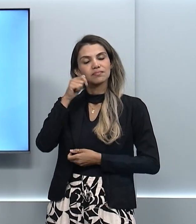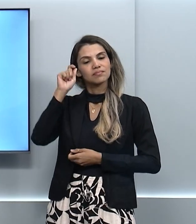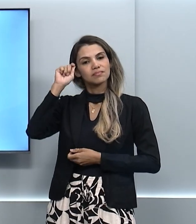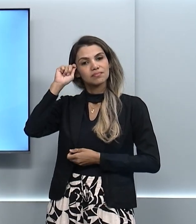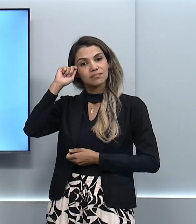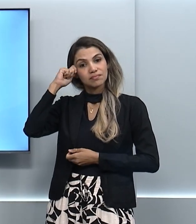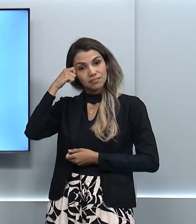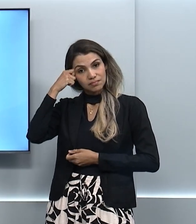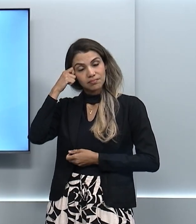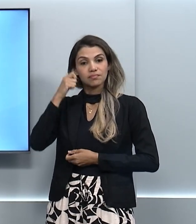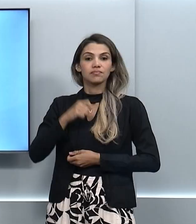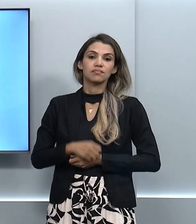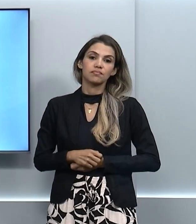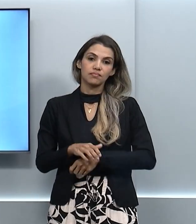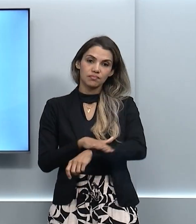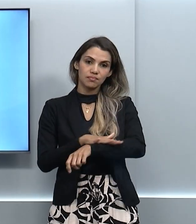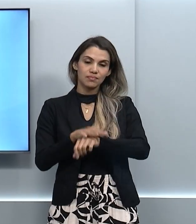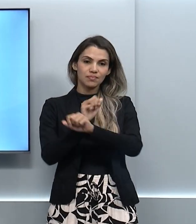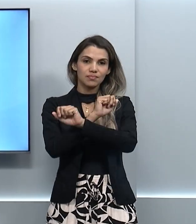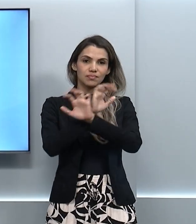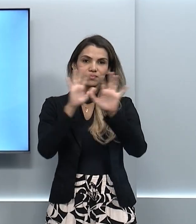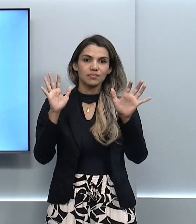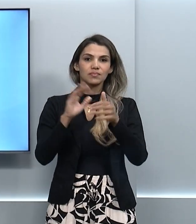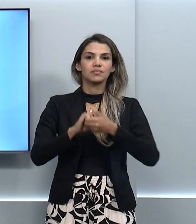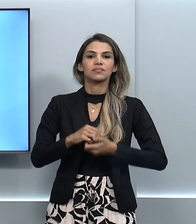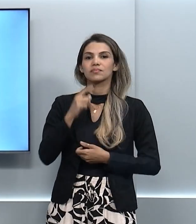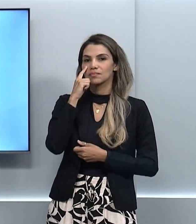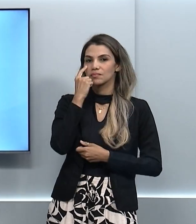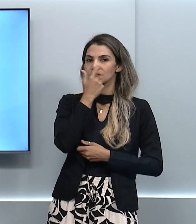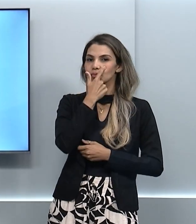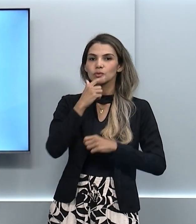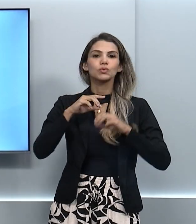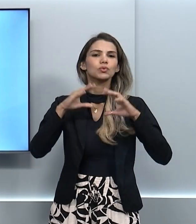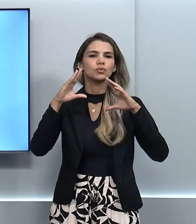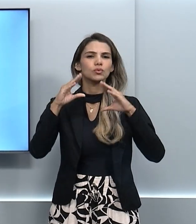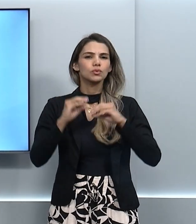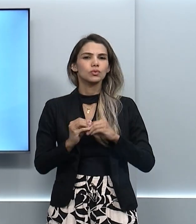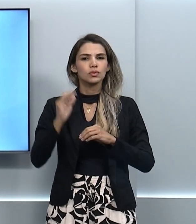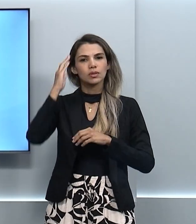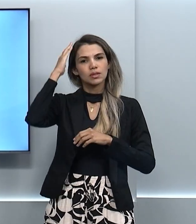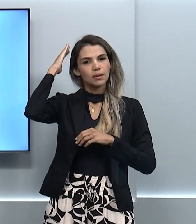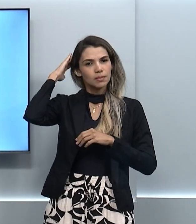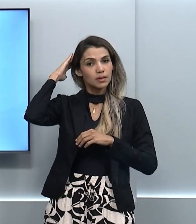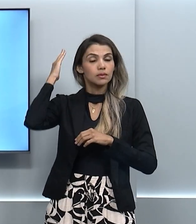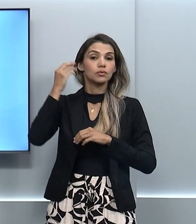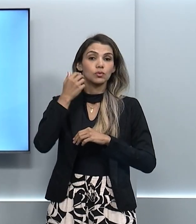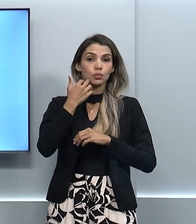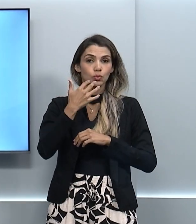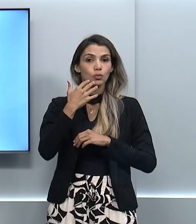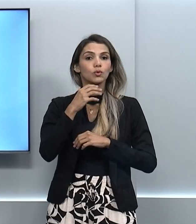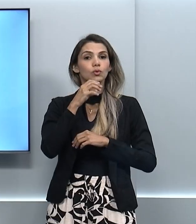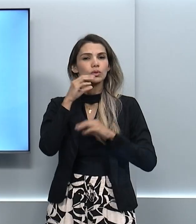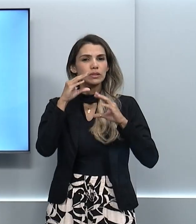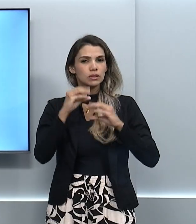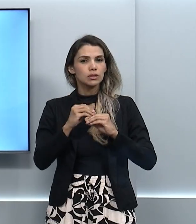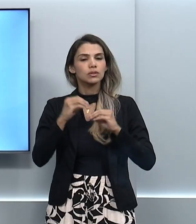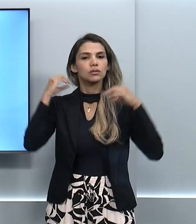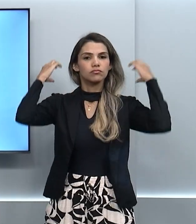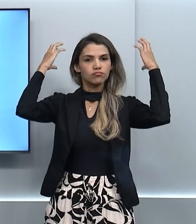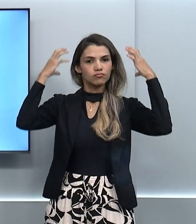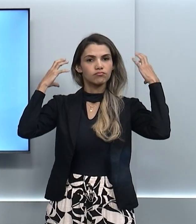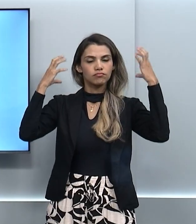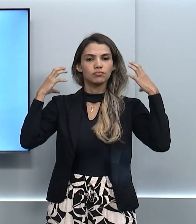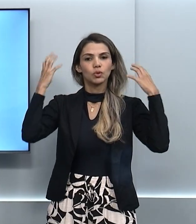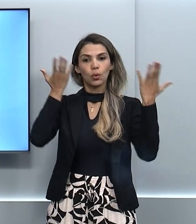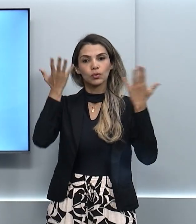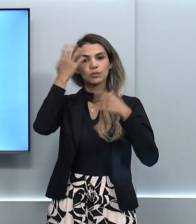mulher com traços negros e pele clara, meus olhos são escuros, meus cabelos também são escuros, cacheados e hoje